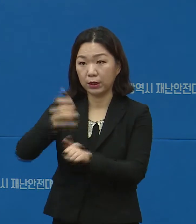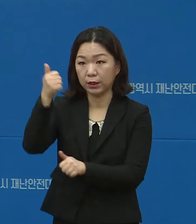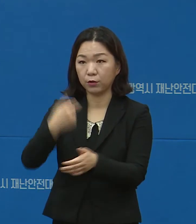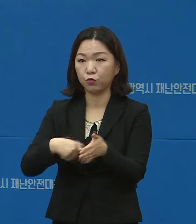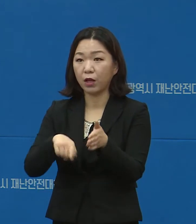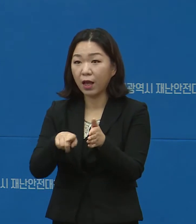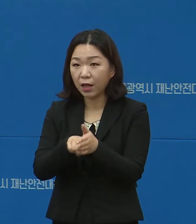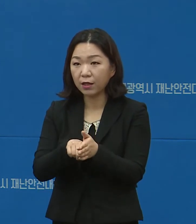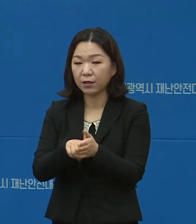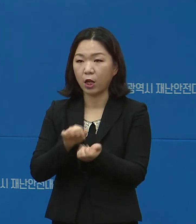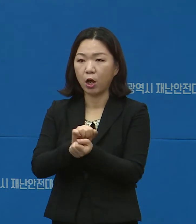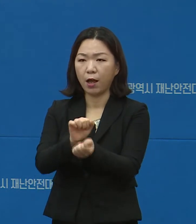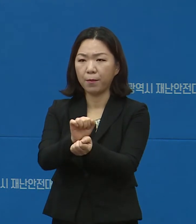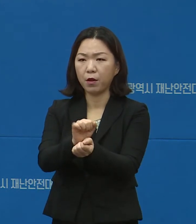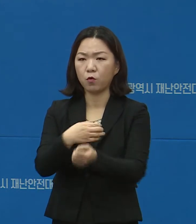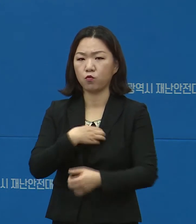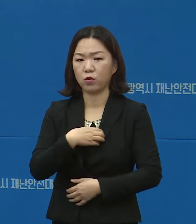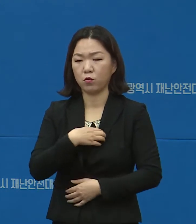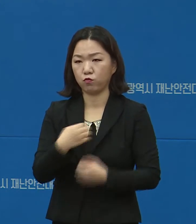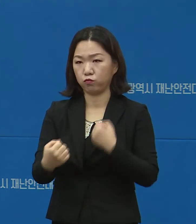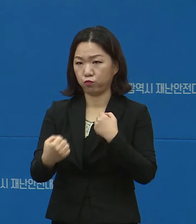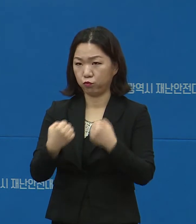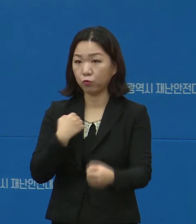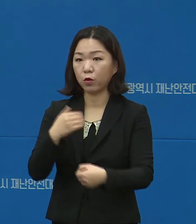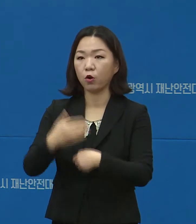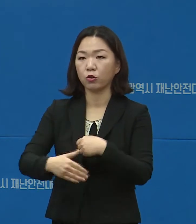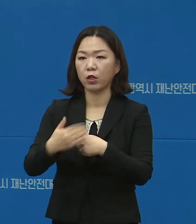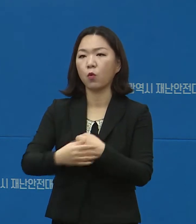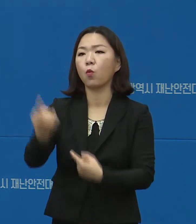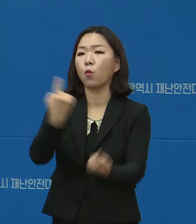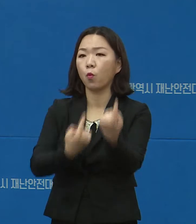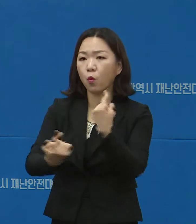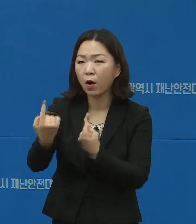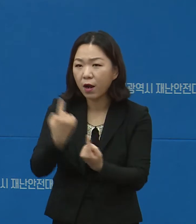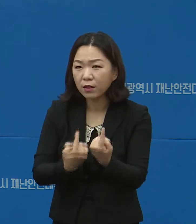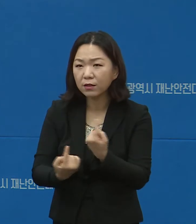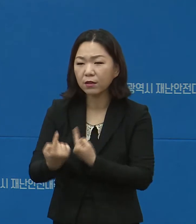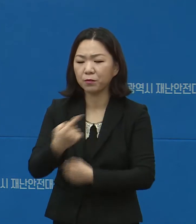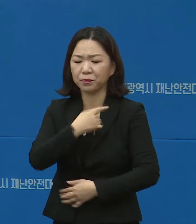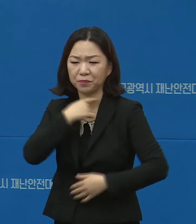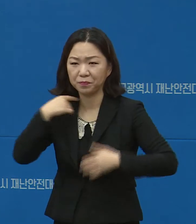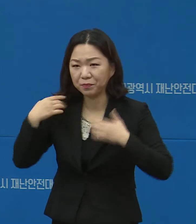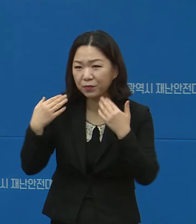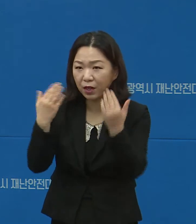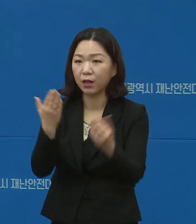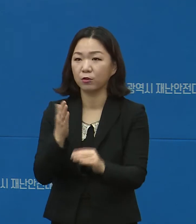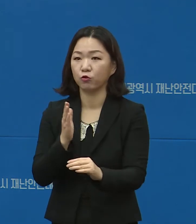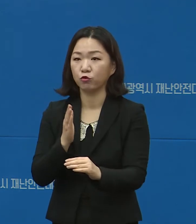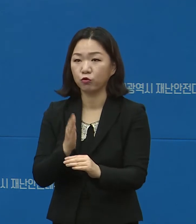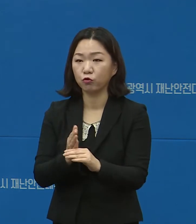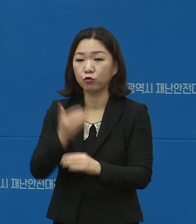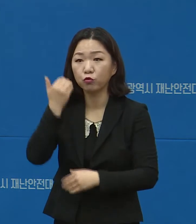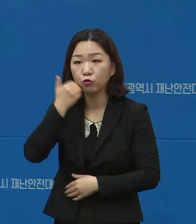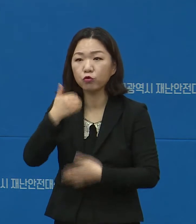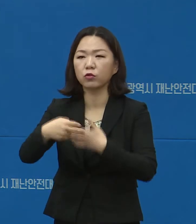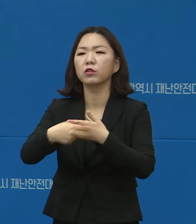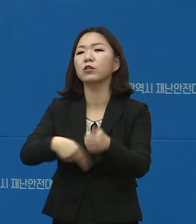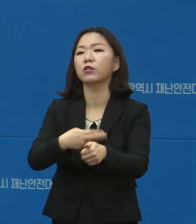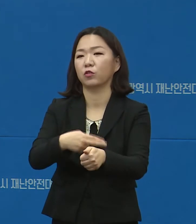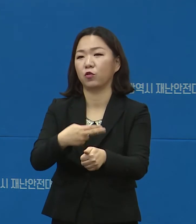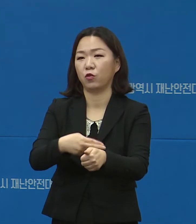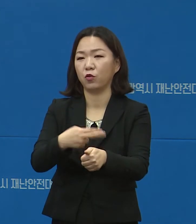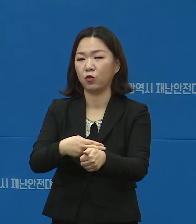위해 감염의 위험을 감수하고 대구로 달려와 눈물겨운 사투를 벌이고 계시는 의료진